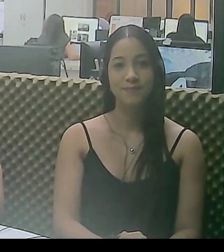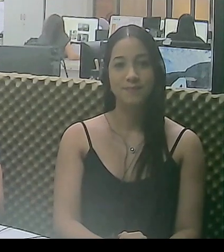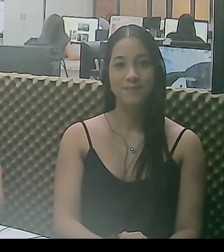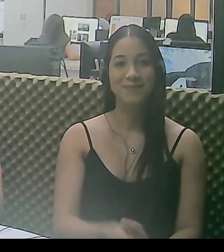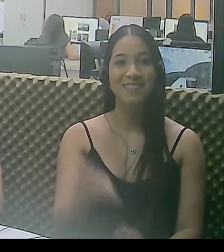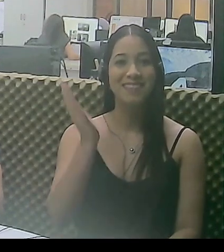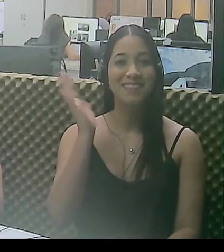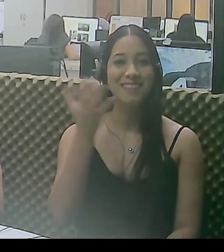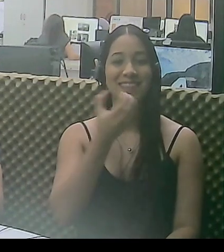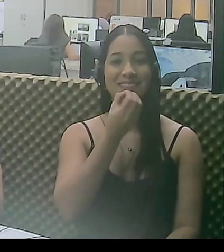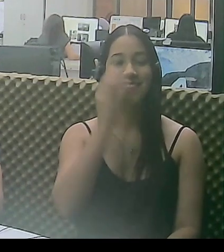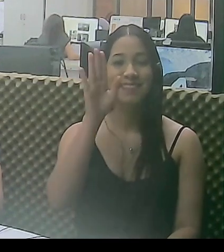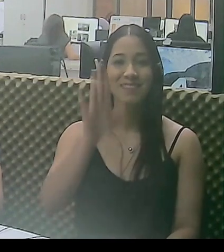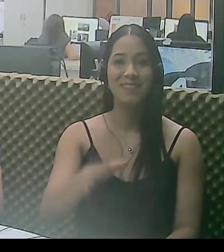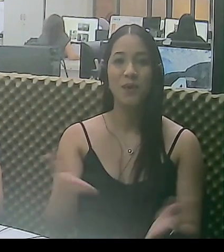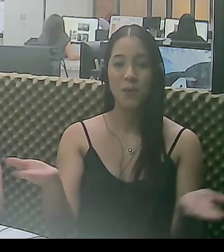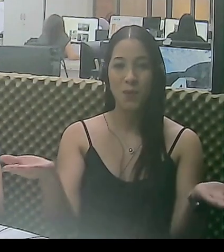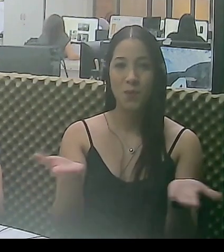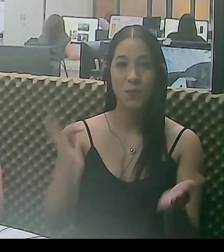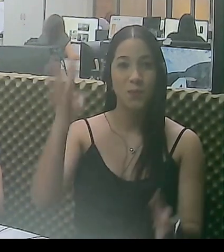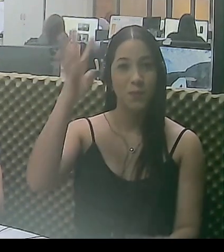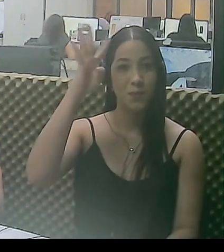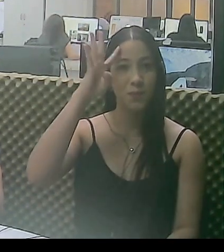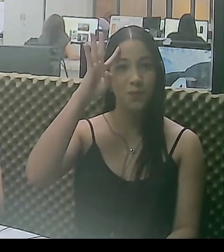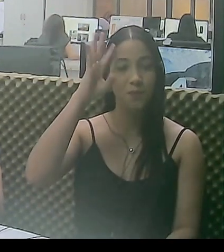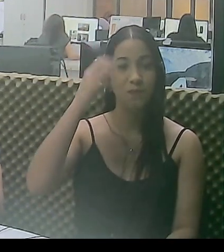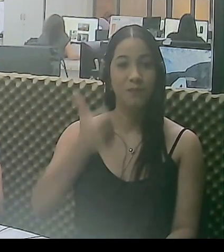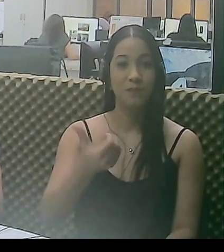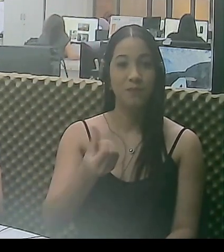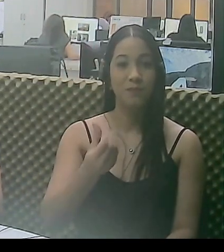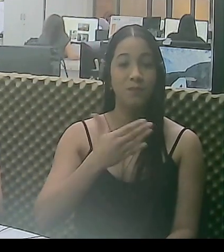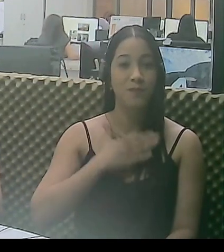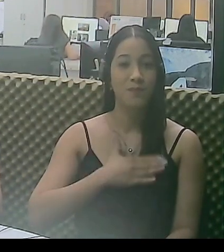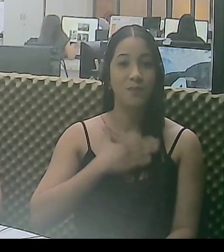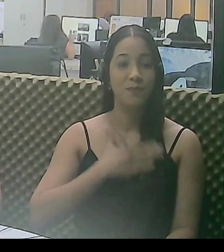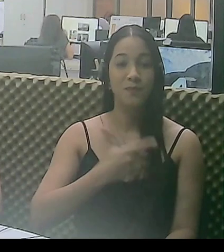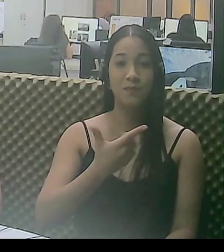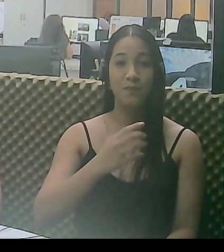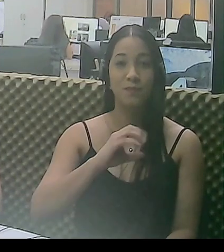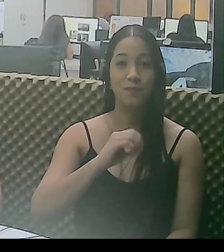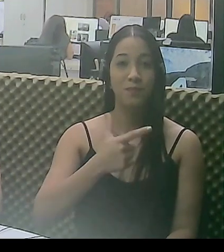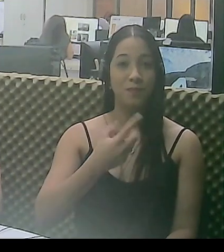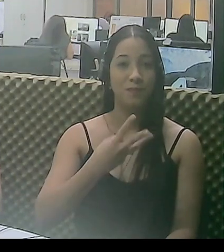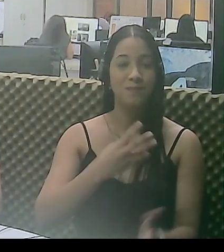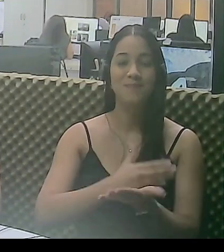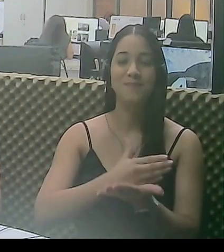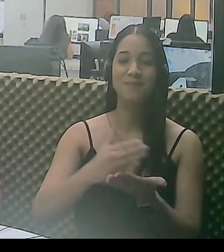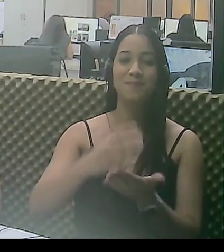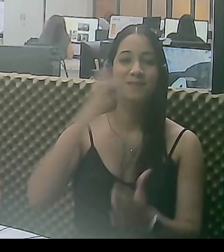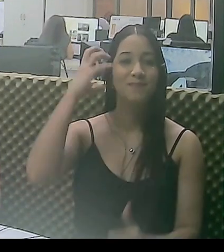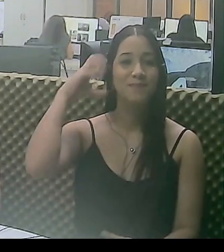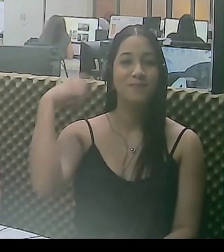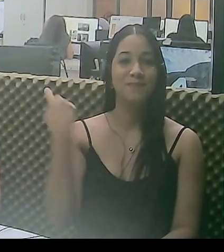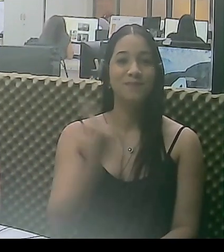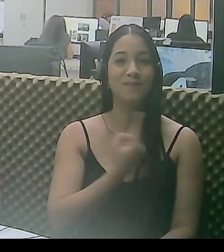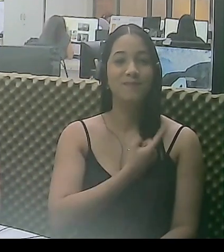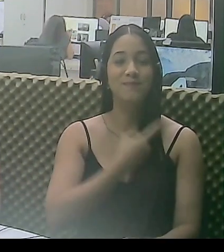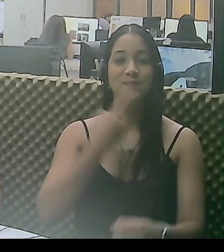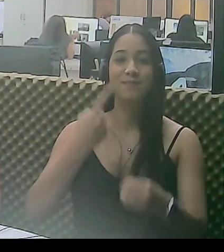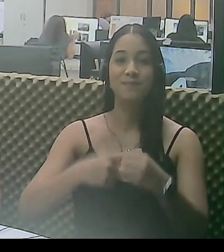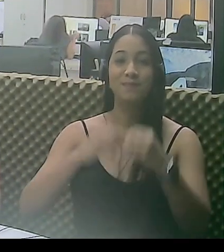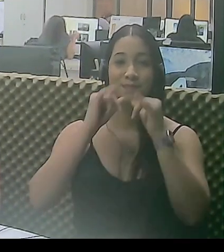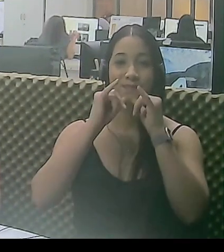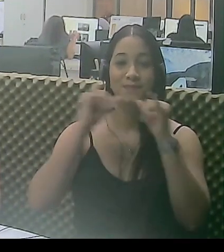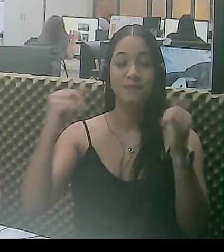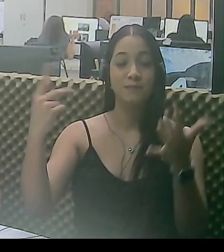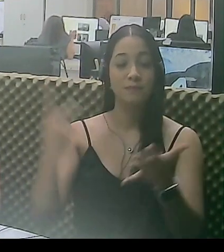Olá boa tarde hoje quarta-feira dia 16 de agosto de 2023 está no ar a rádio nossa cidade com boletim de